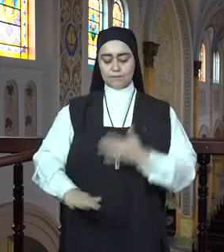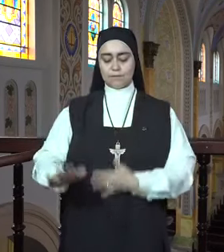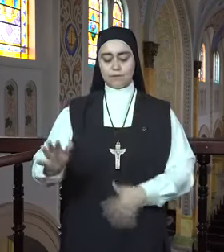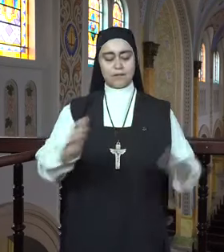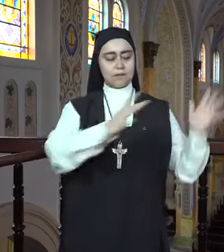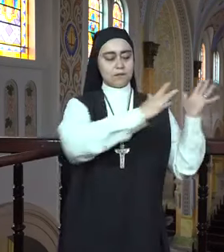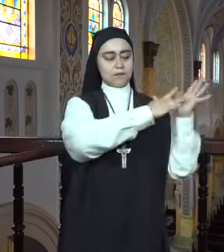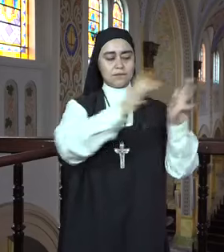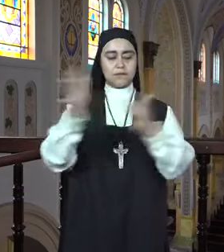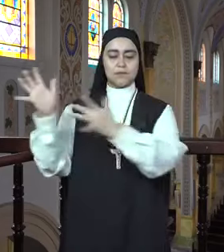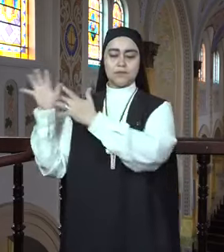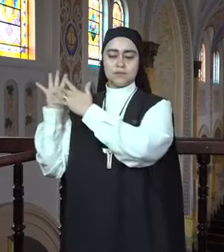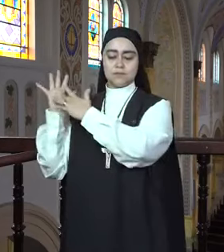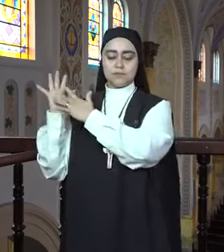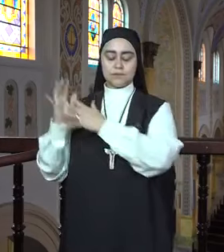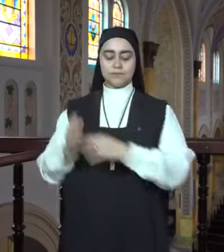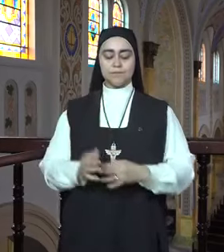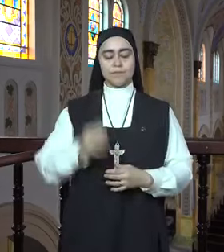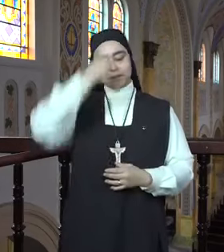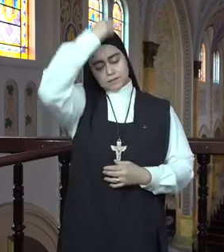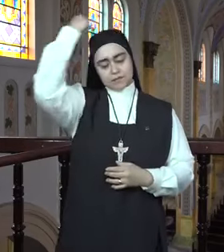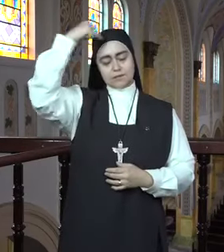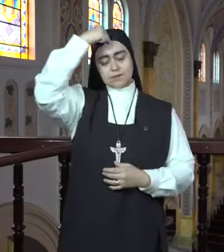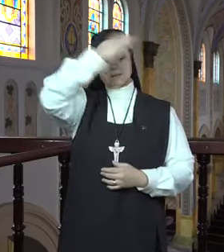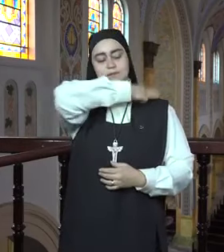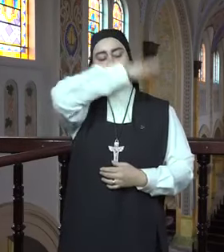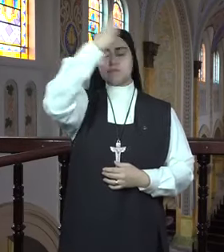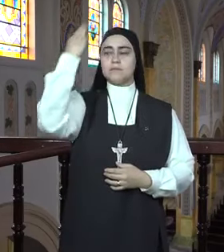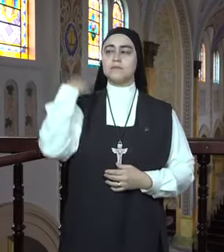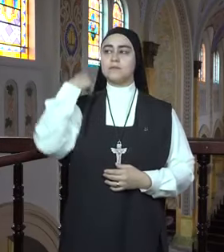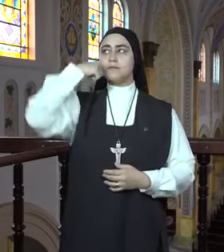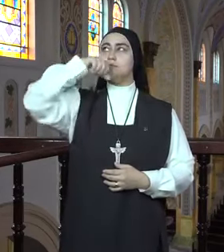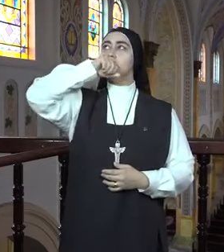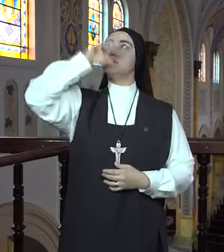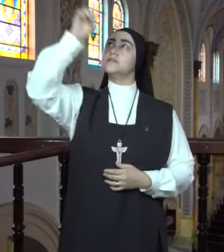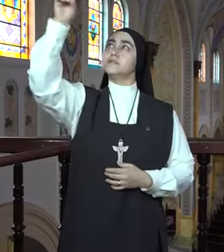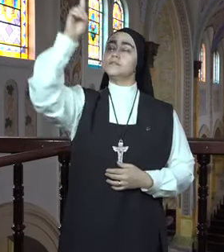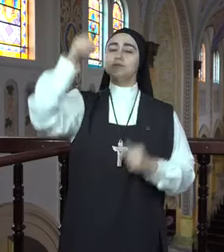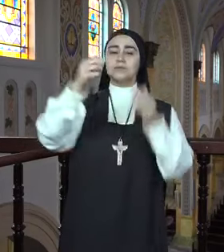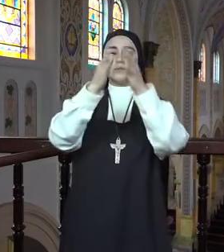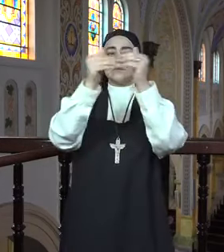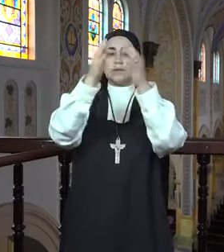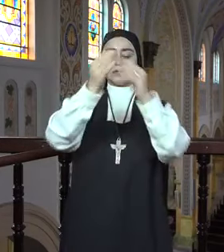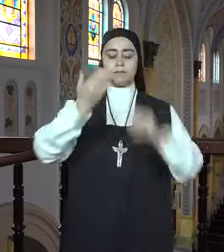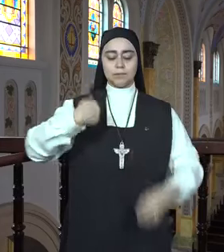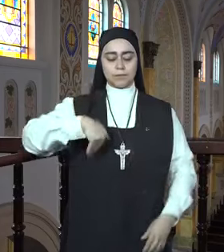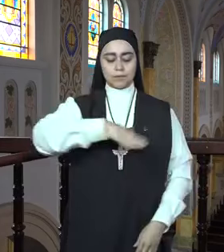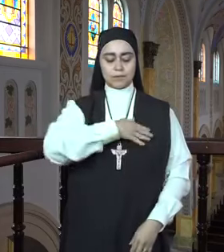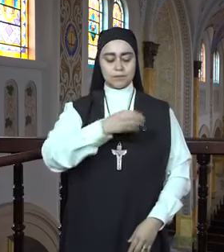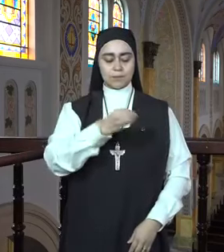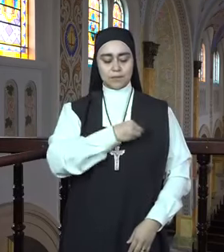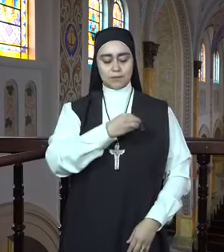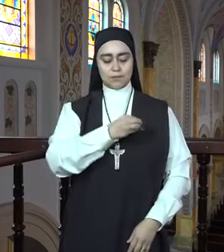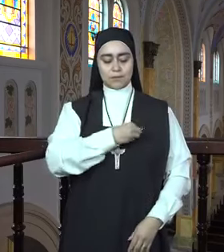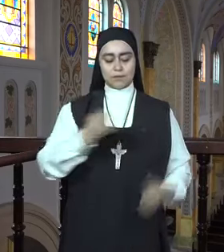do vosso ventre, Jesus. Santa Maria, Mãe de Deus, rogai por nós, pecadores,